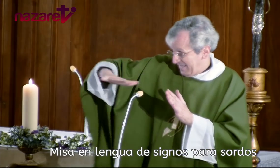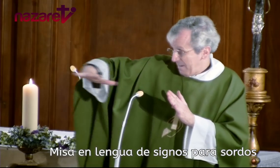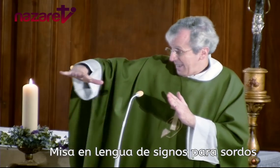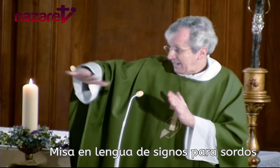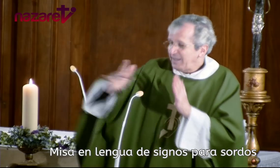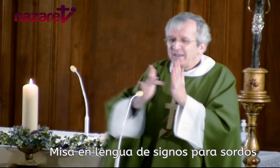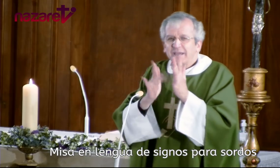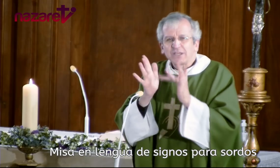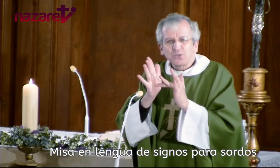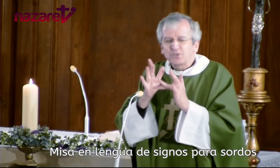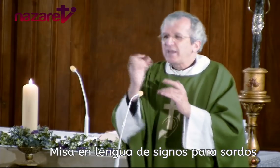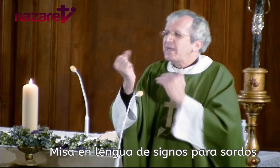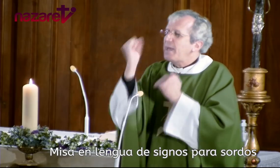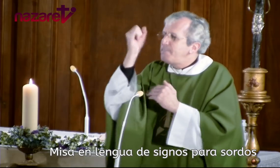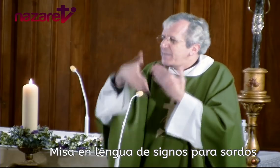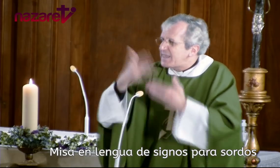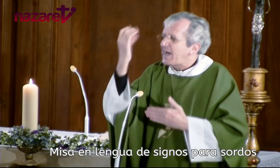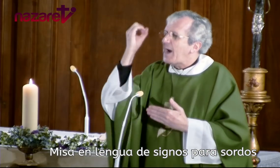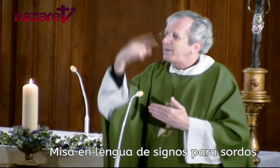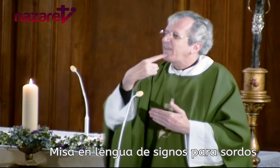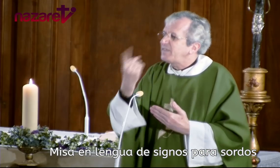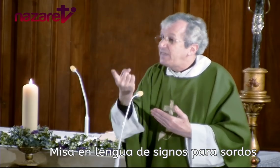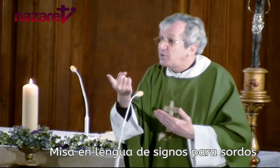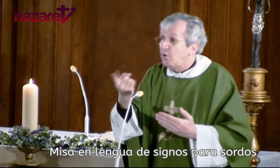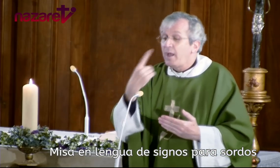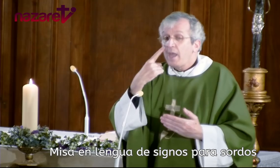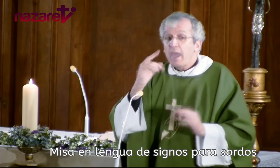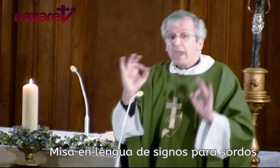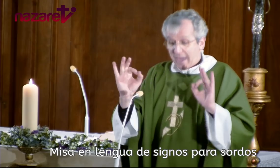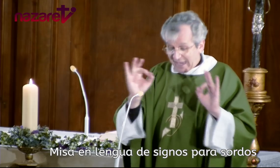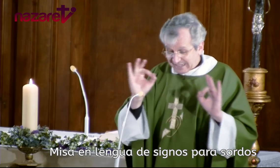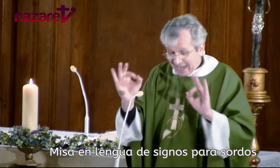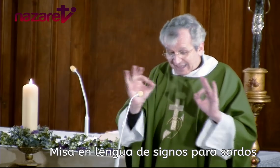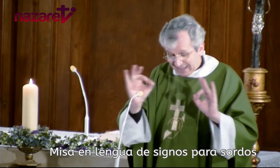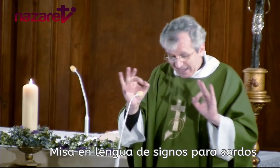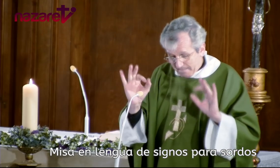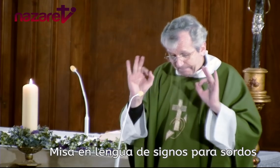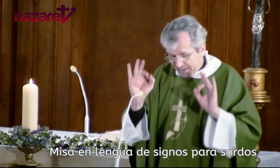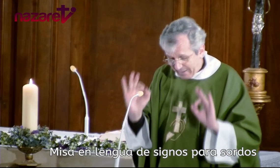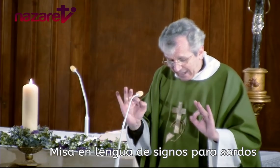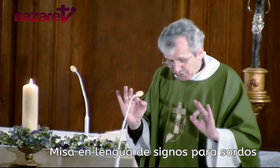mar, Jesús empieza a predicar diciendo, estad preparados,